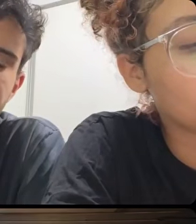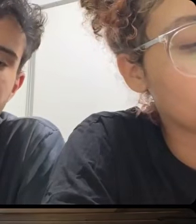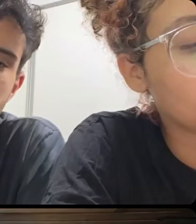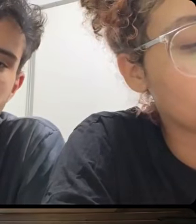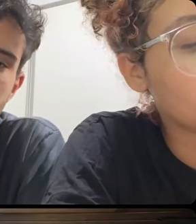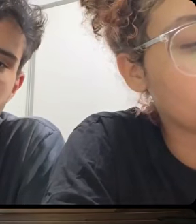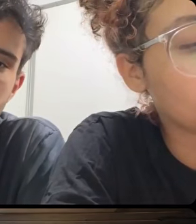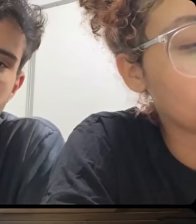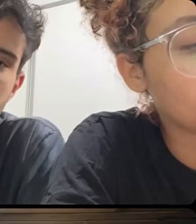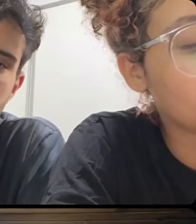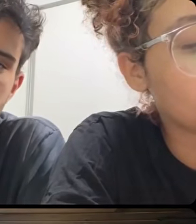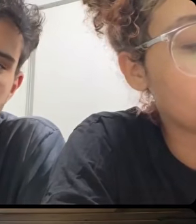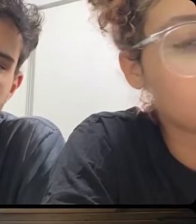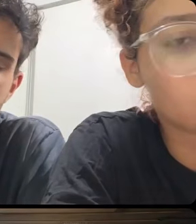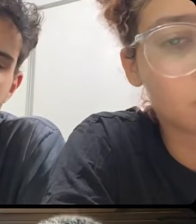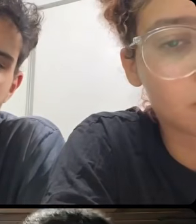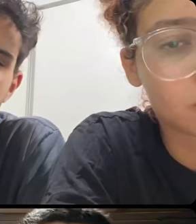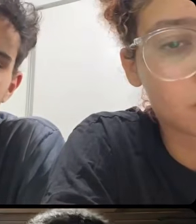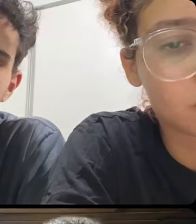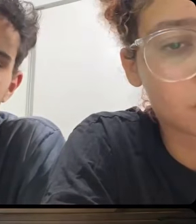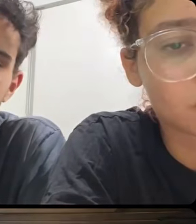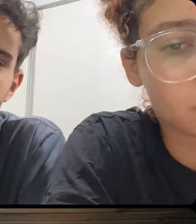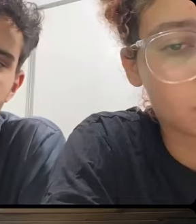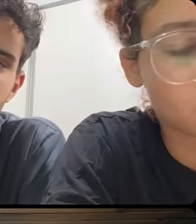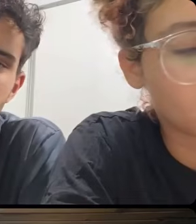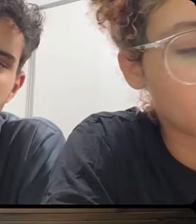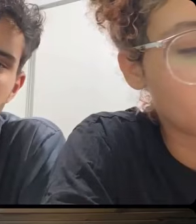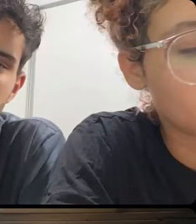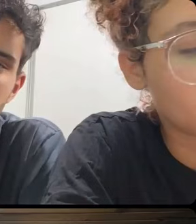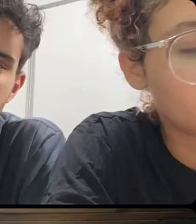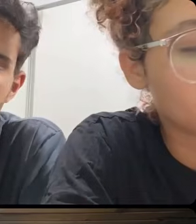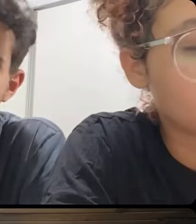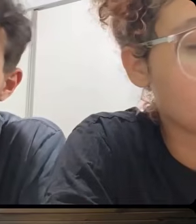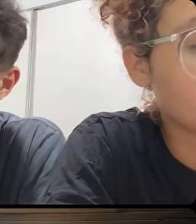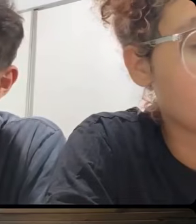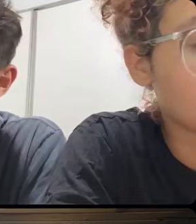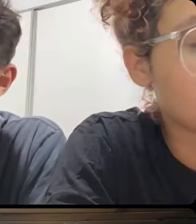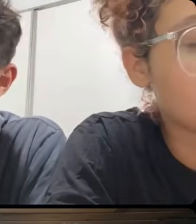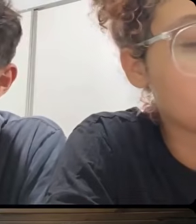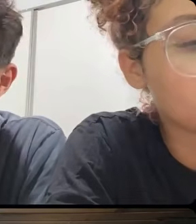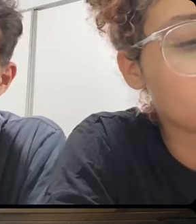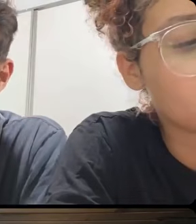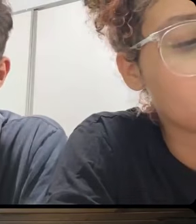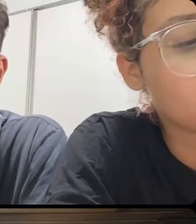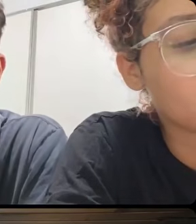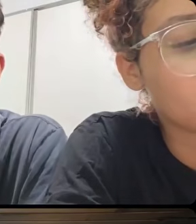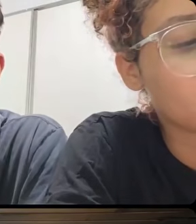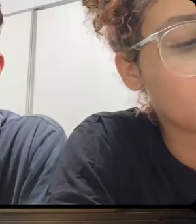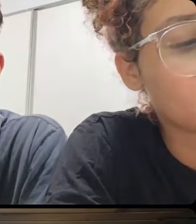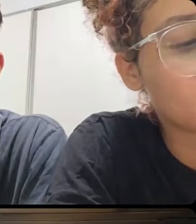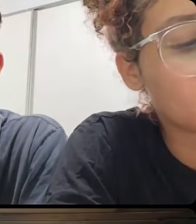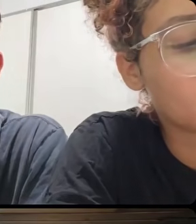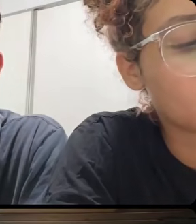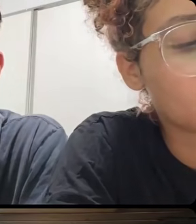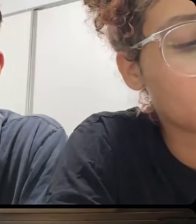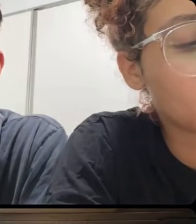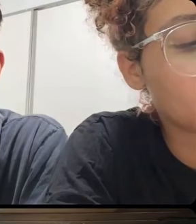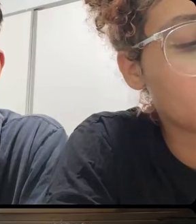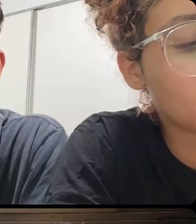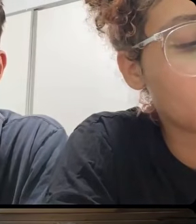se tornaram uma só carne, né, diz a Bíblia, né? Então, pensamentos alinhados, propósitos também